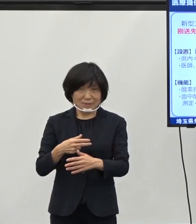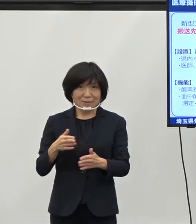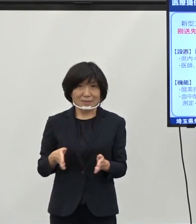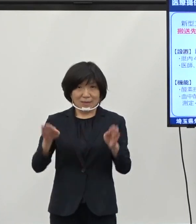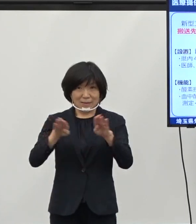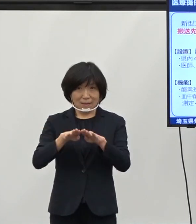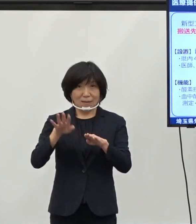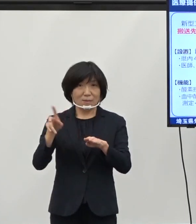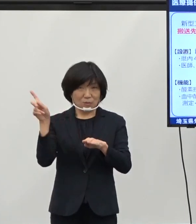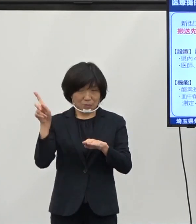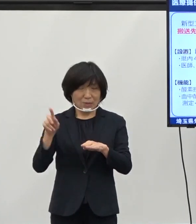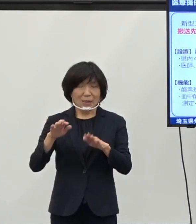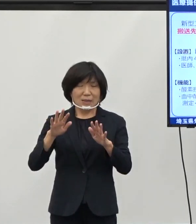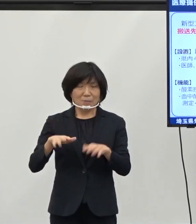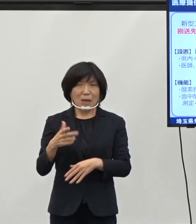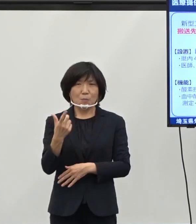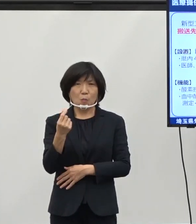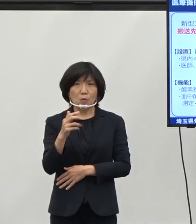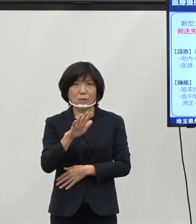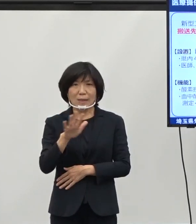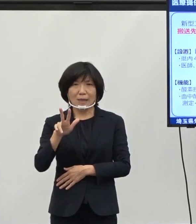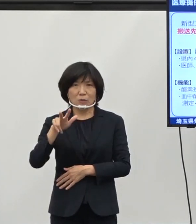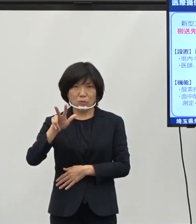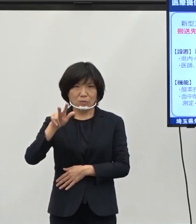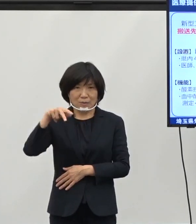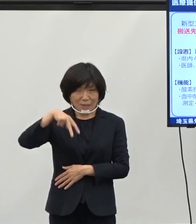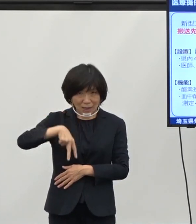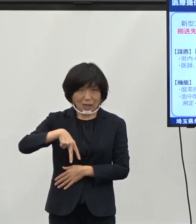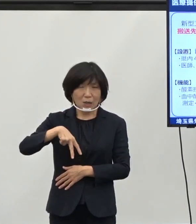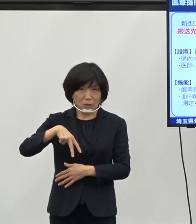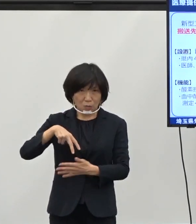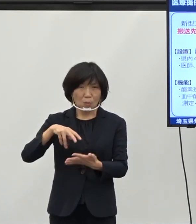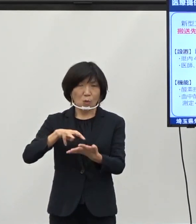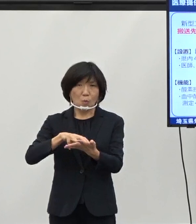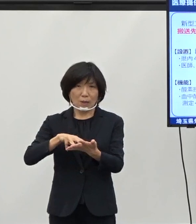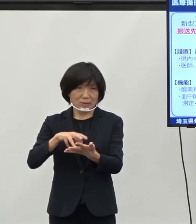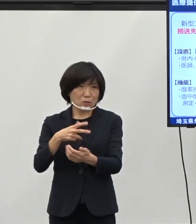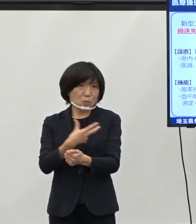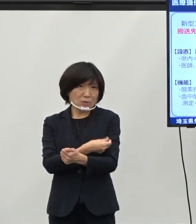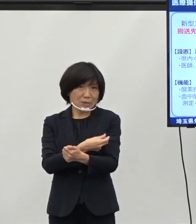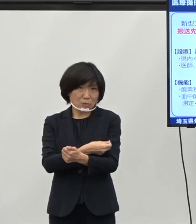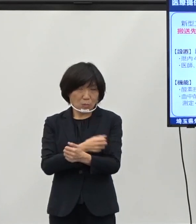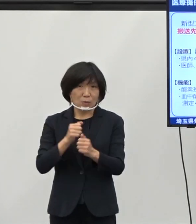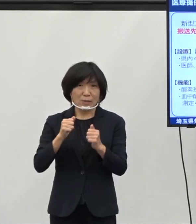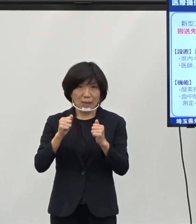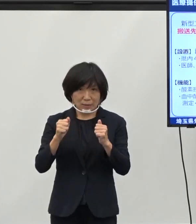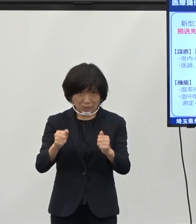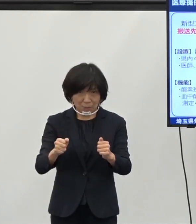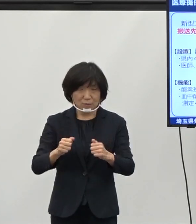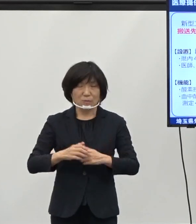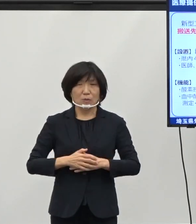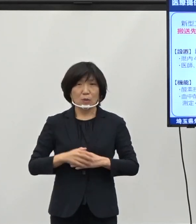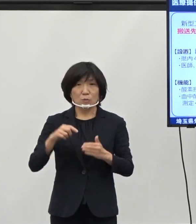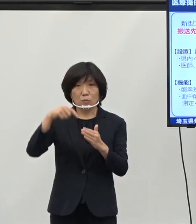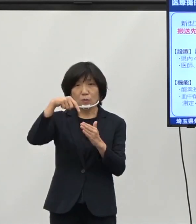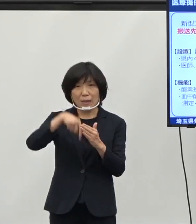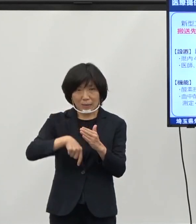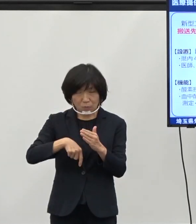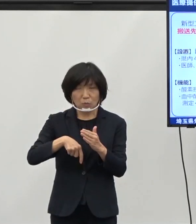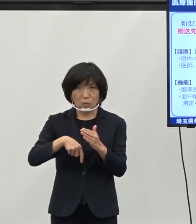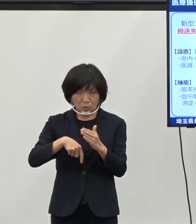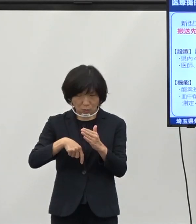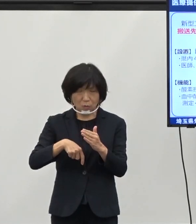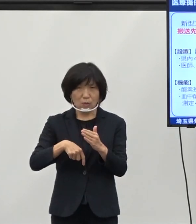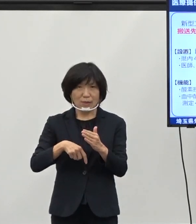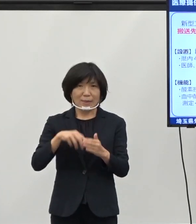ワイ製ワイのワクチン、ご指摘のものが、接種をしていました。でその中に陽性にあったロ